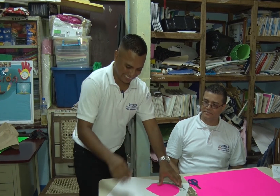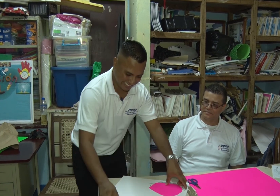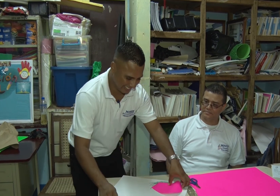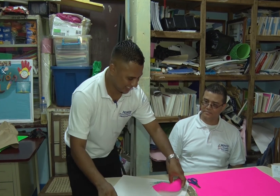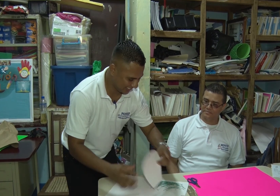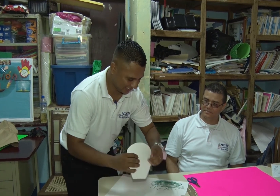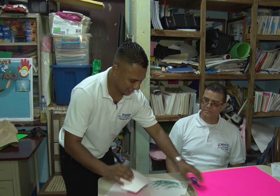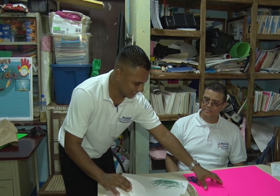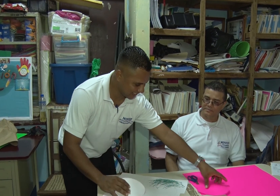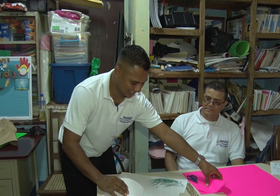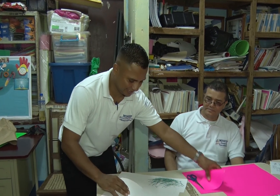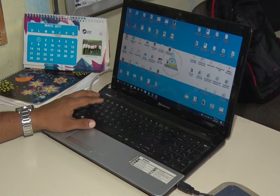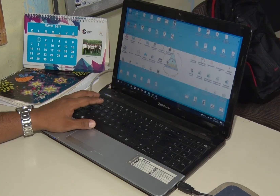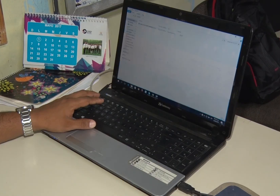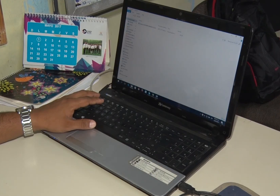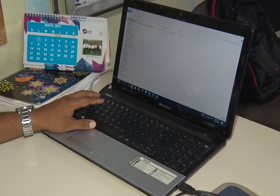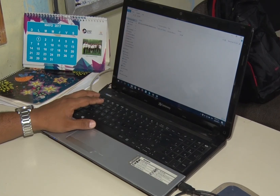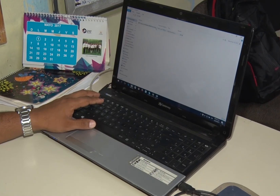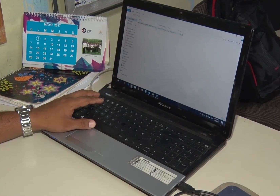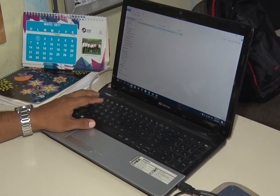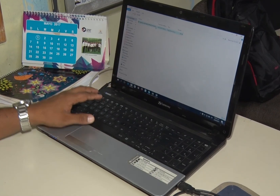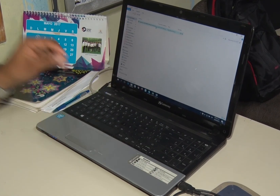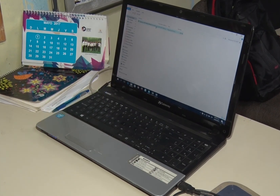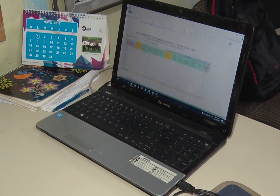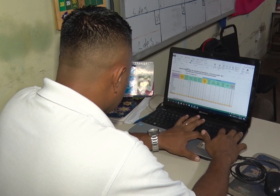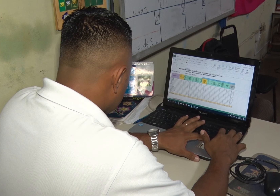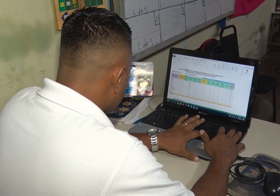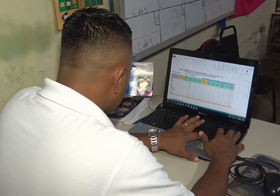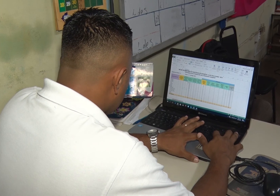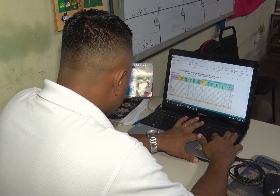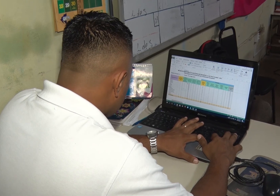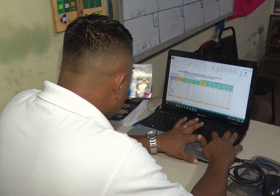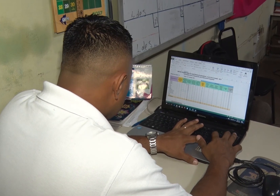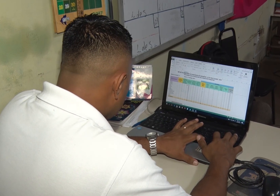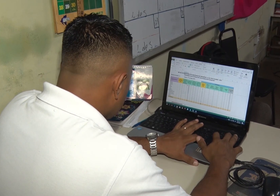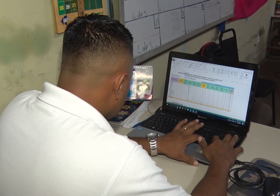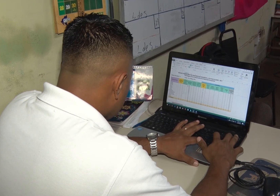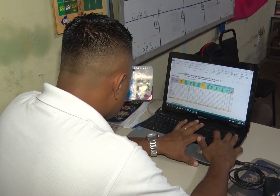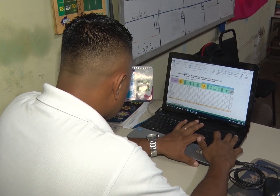es las cuestiones de computación. He ido aprendiendo muchas cosas. Yo les agradezco mucho a